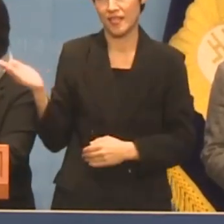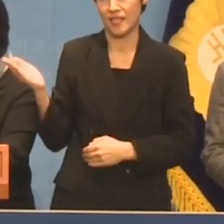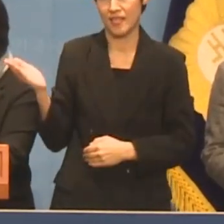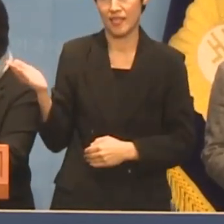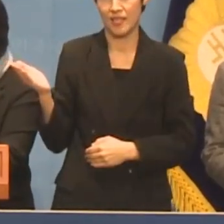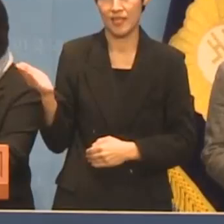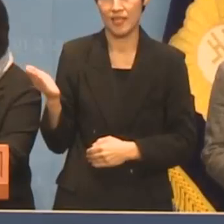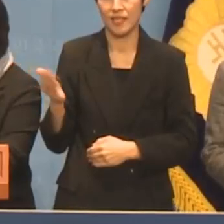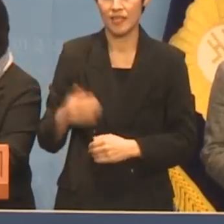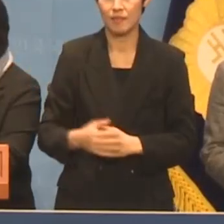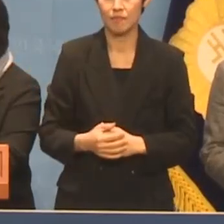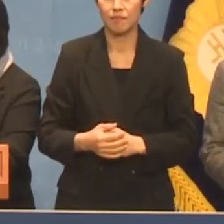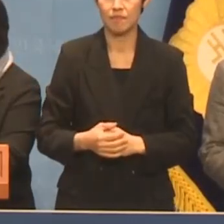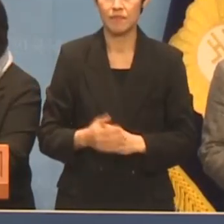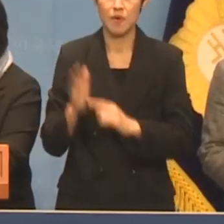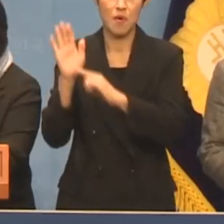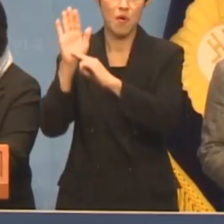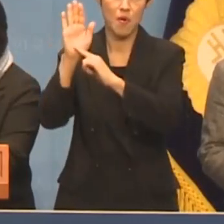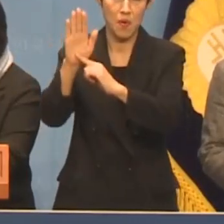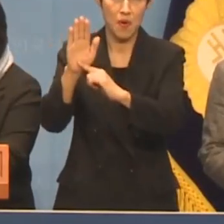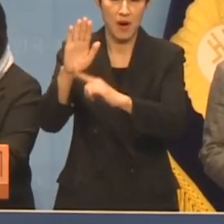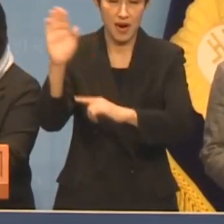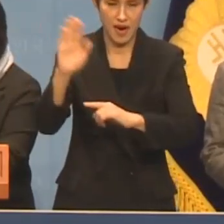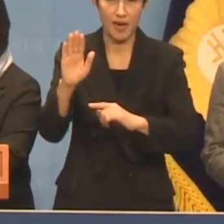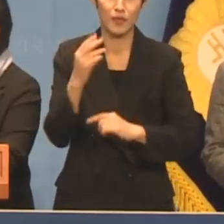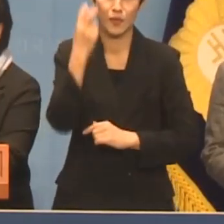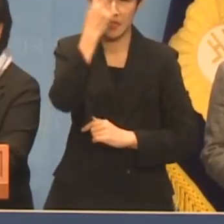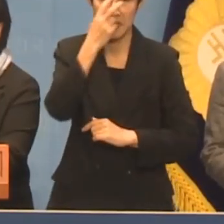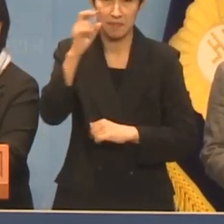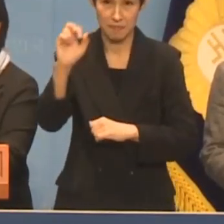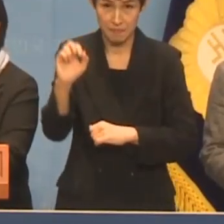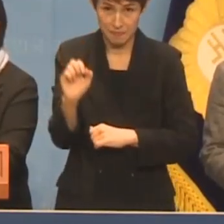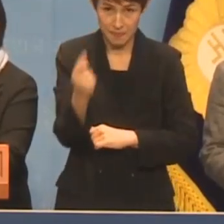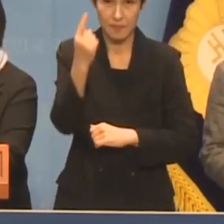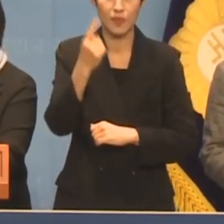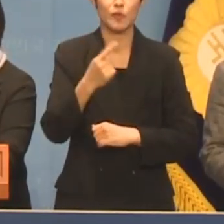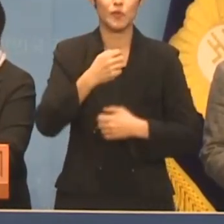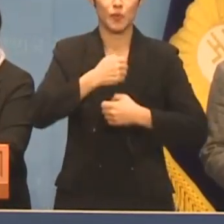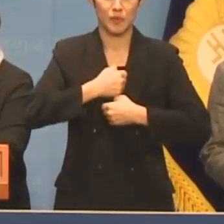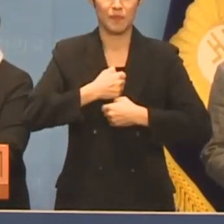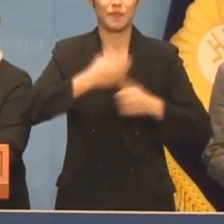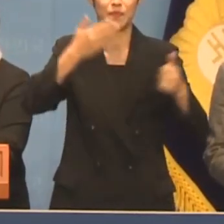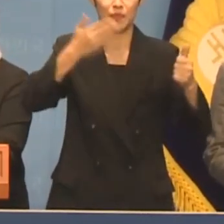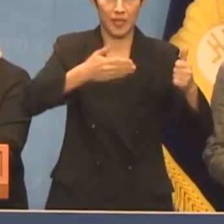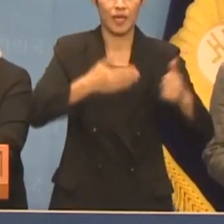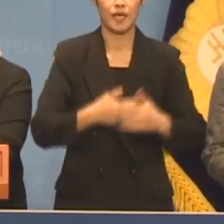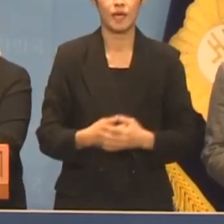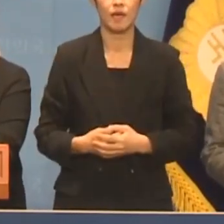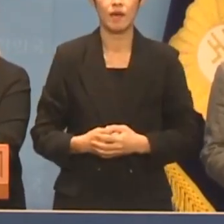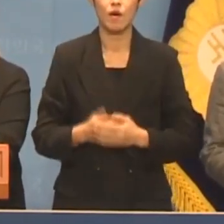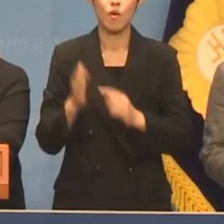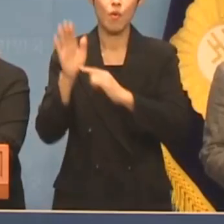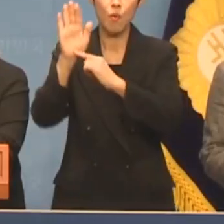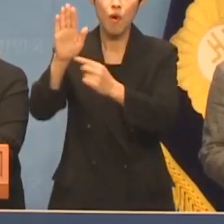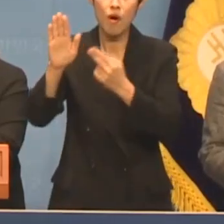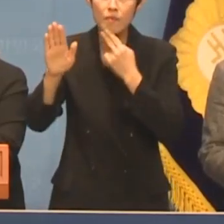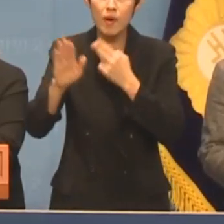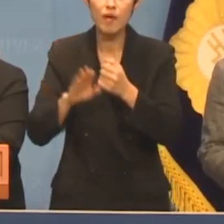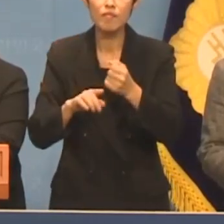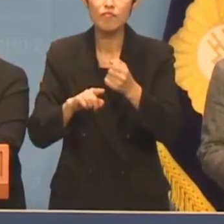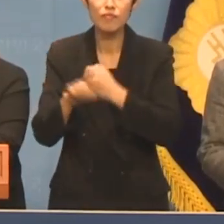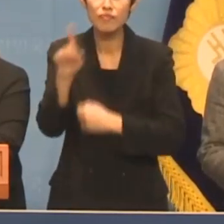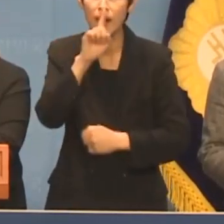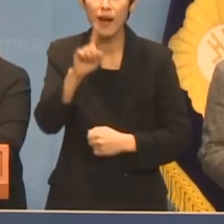보내면서 비공표 조사여서 보안 유지 부탁드립니다. 여러분, 비공표라고 하는 것은 무슨